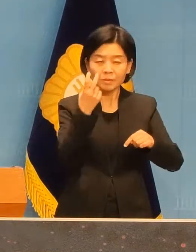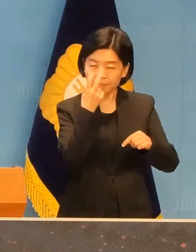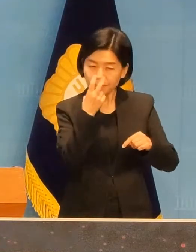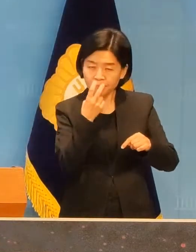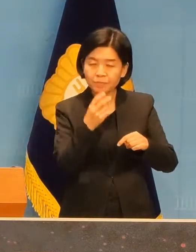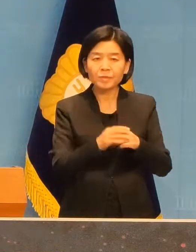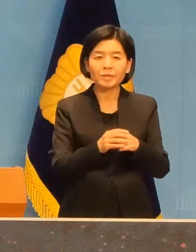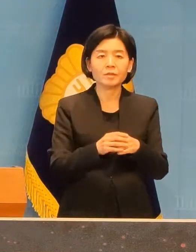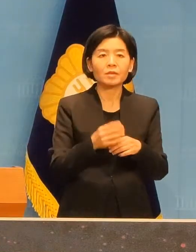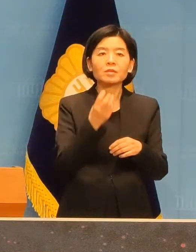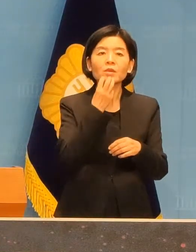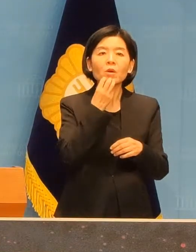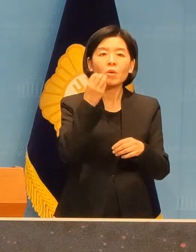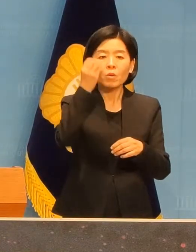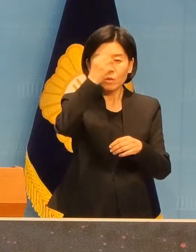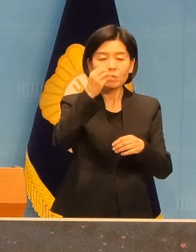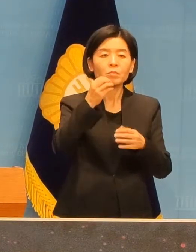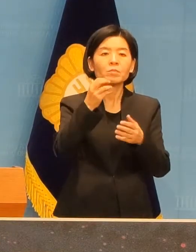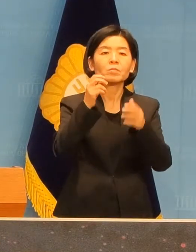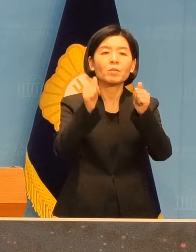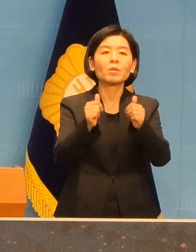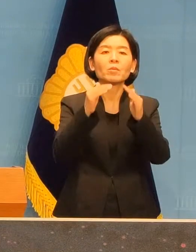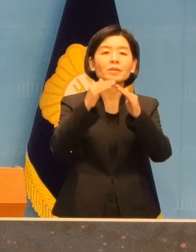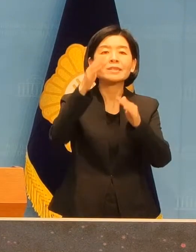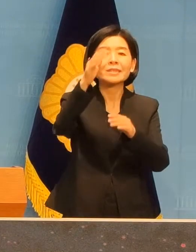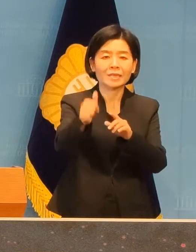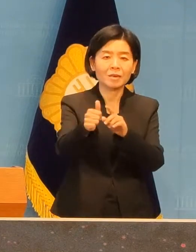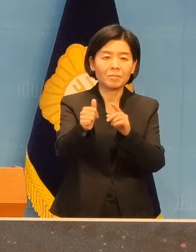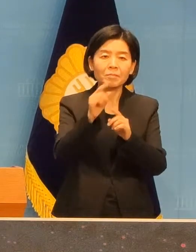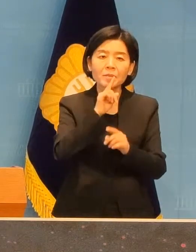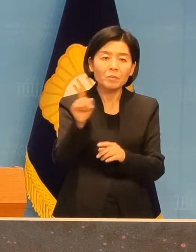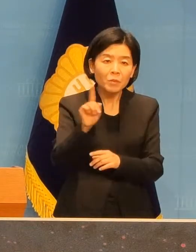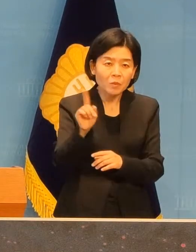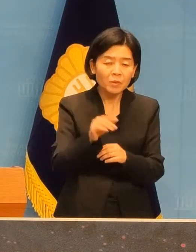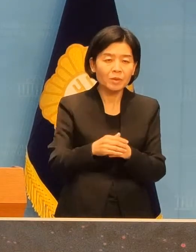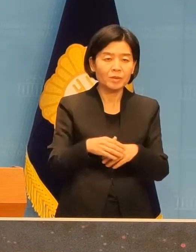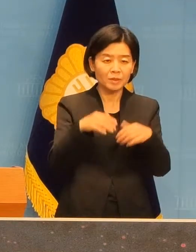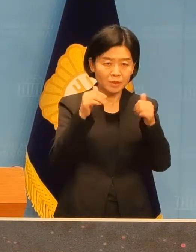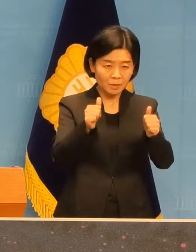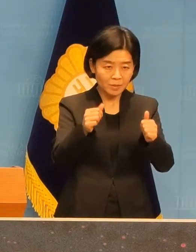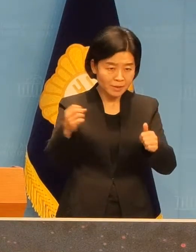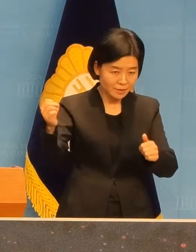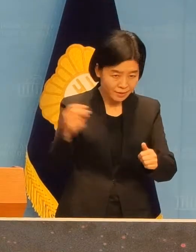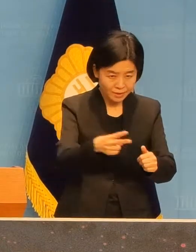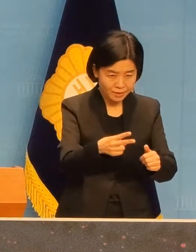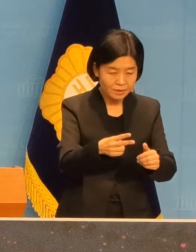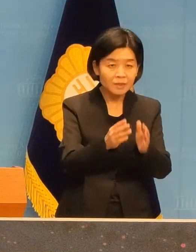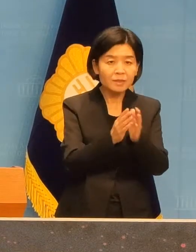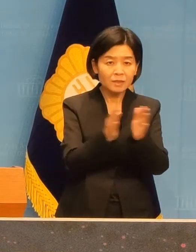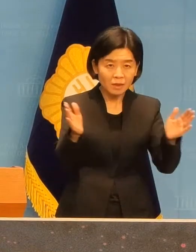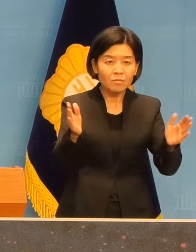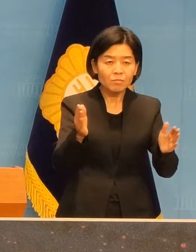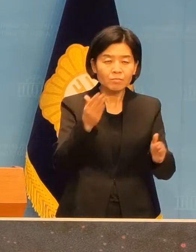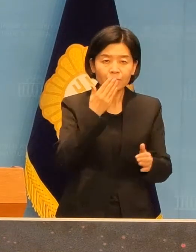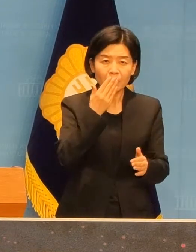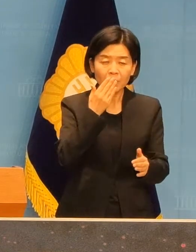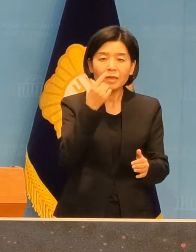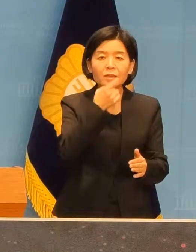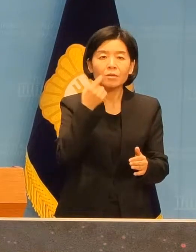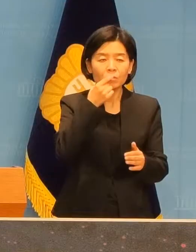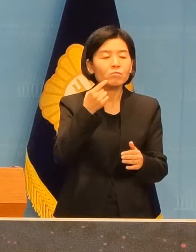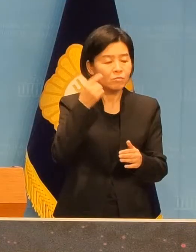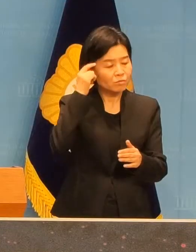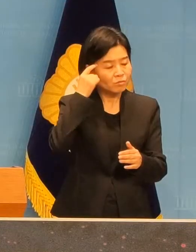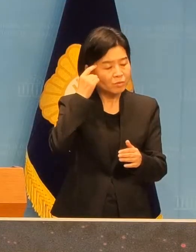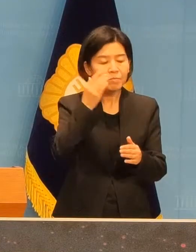김대웅 서울고등법원장도 이런 말씀을 하셨습니다. 재판 재개가 이론적으로 가능하다.